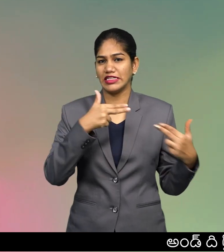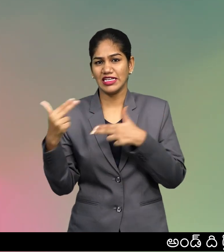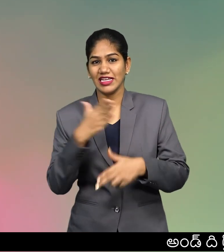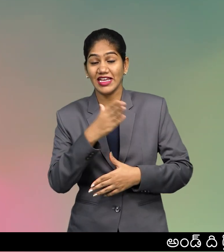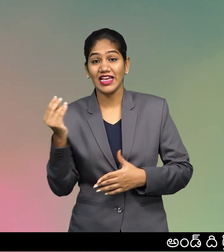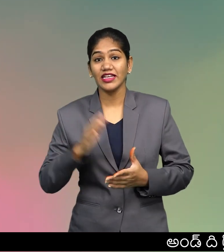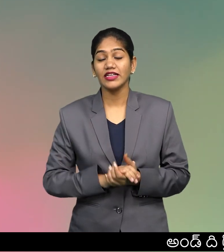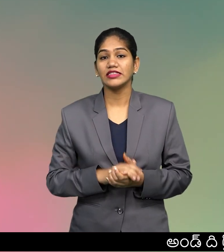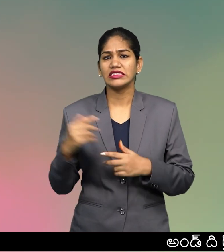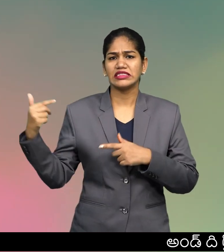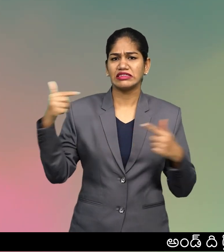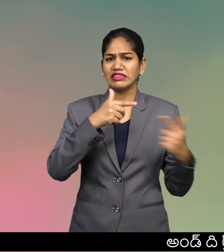గ్లోరియస్ రెవల్యూషన్